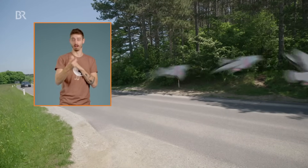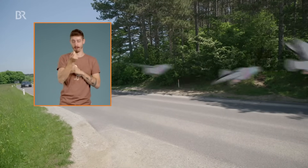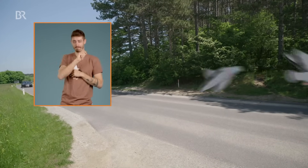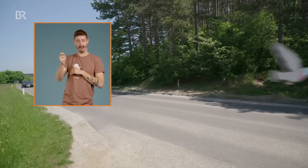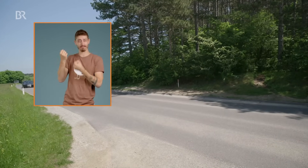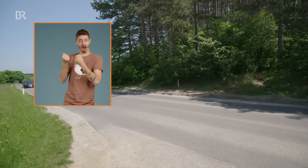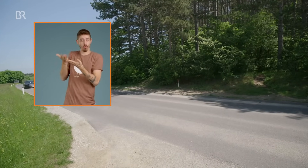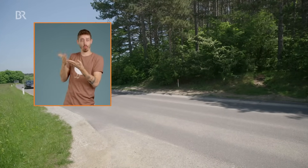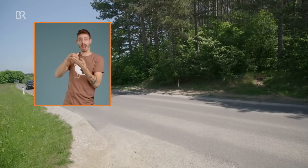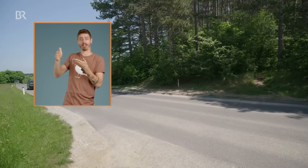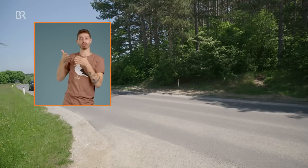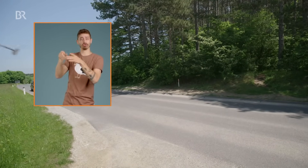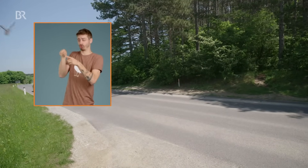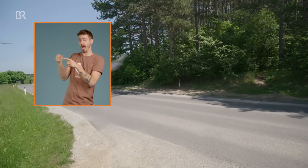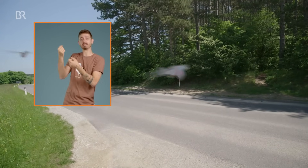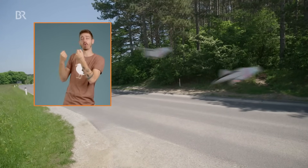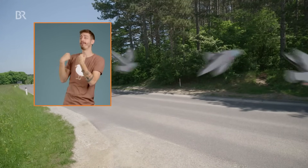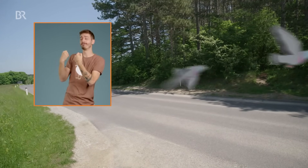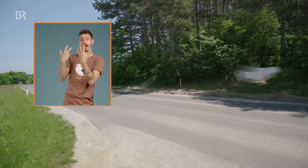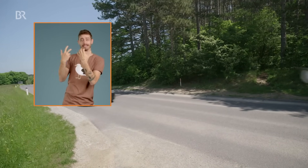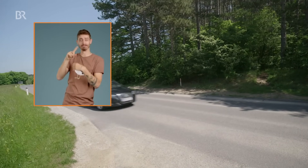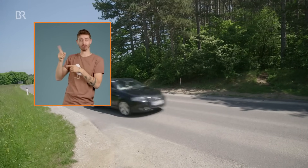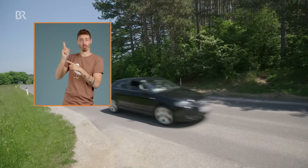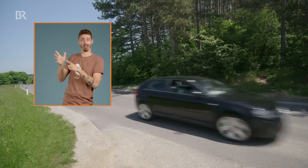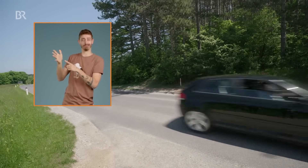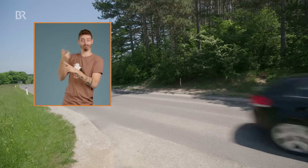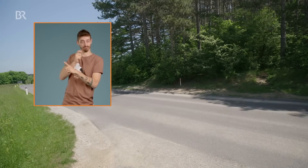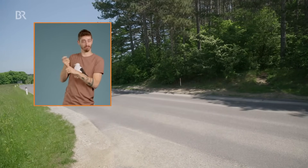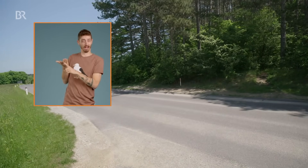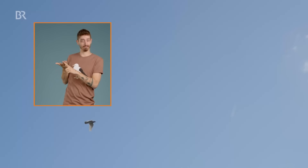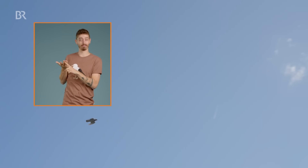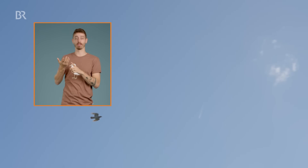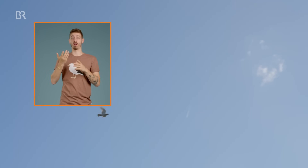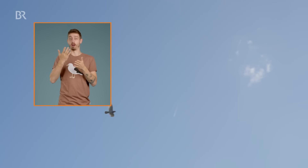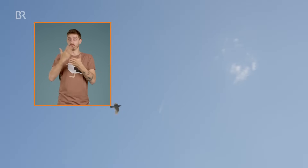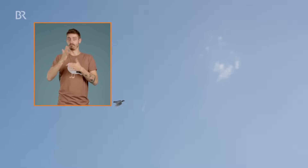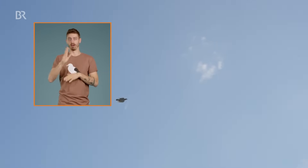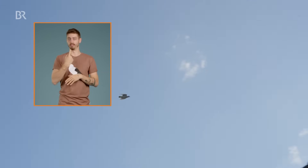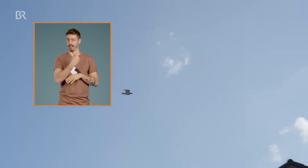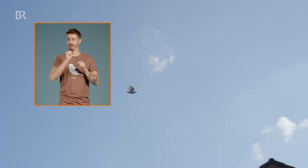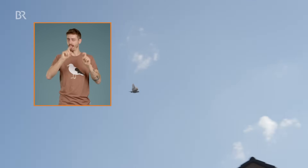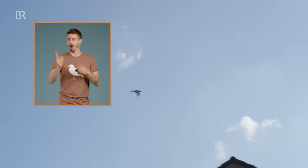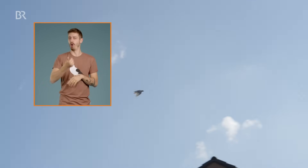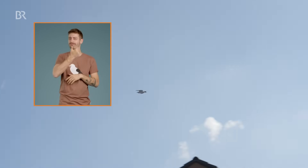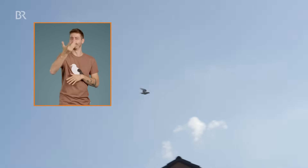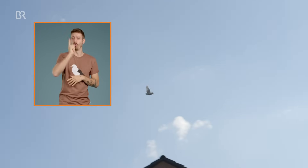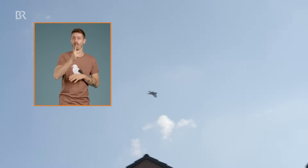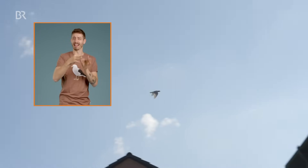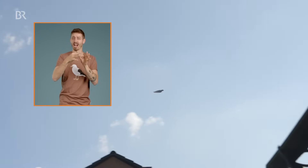fliegen. Das ist schneller, als ein Auto auf der Landstraße fahren darf. Und sie können auch sehr lange fliegen. Hunderte